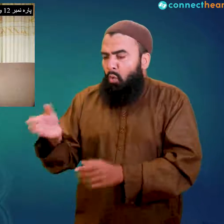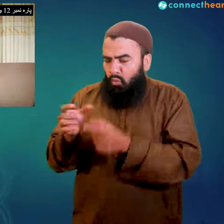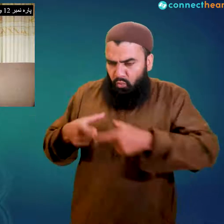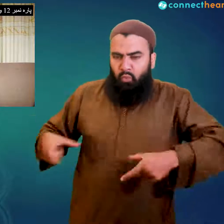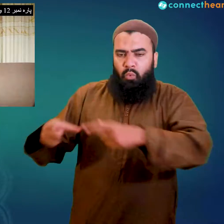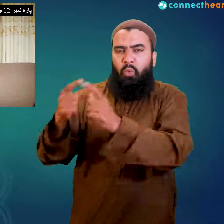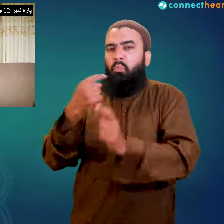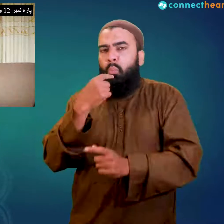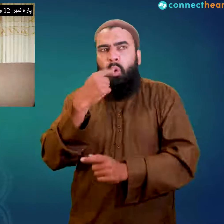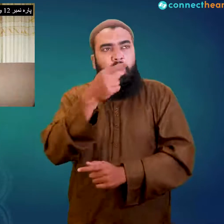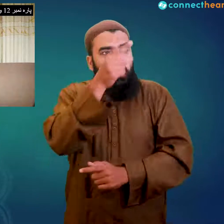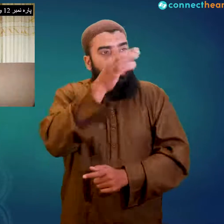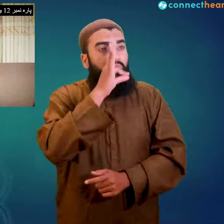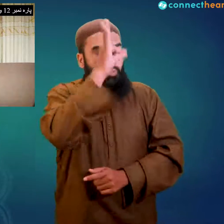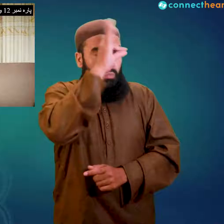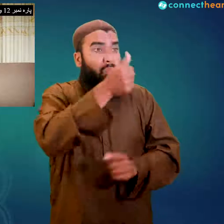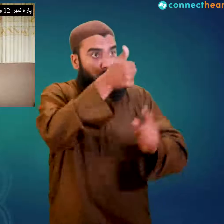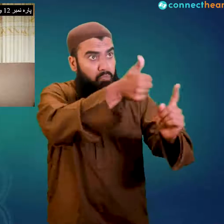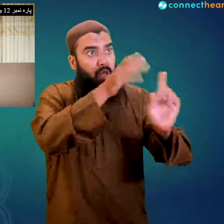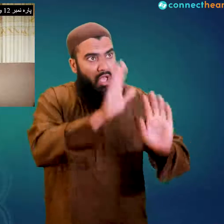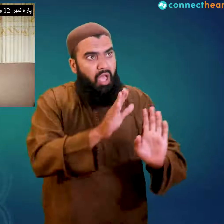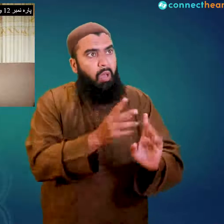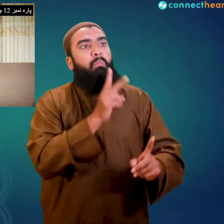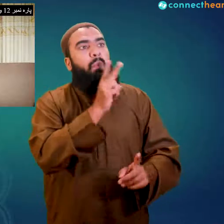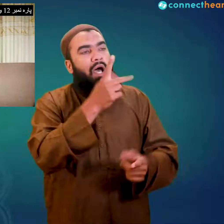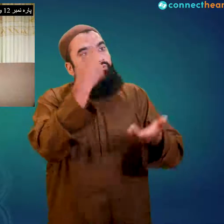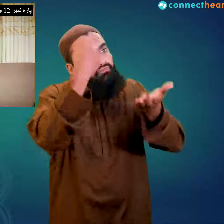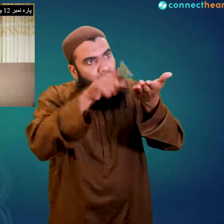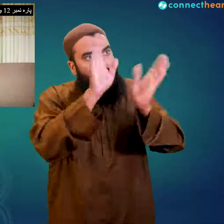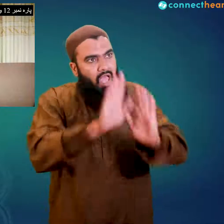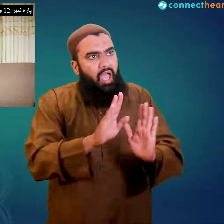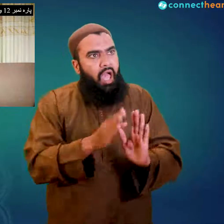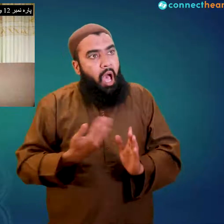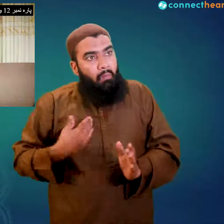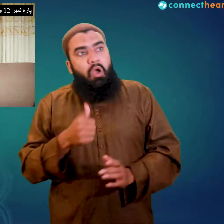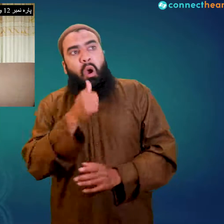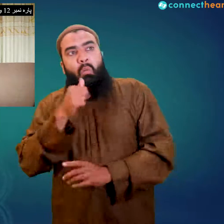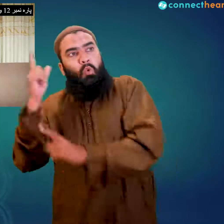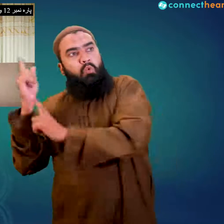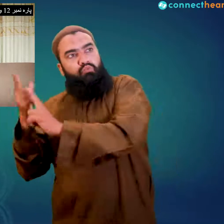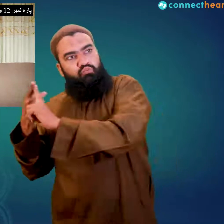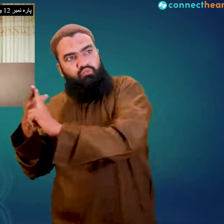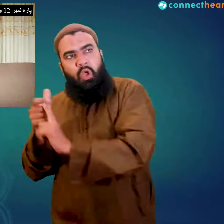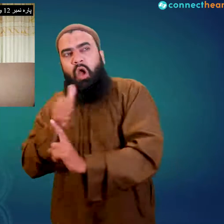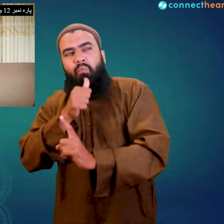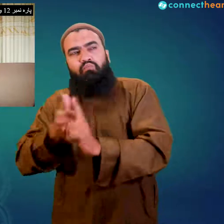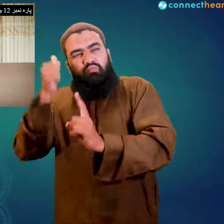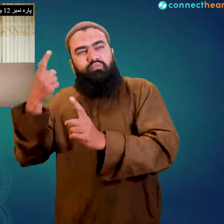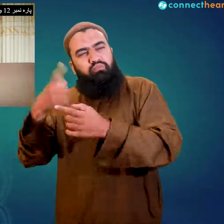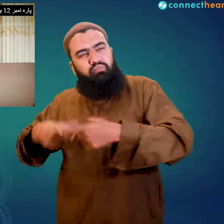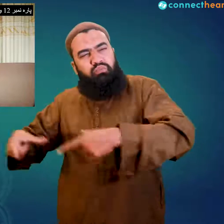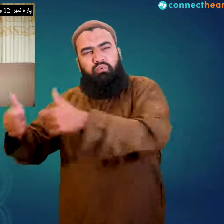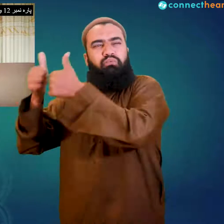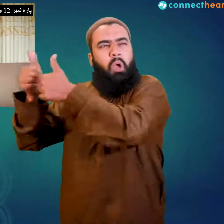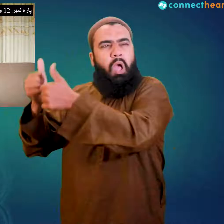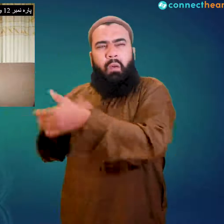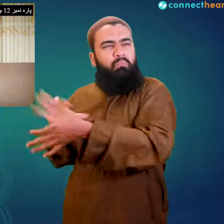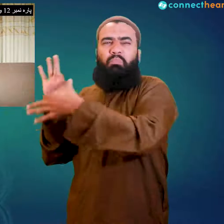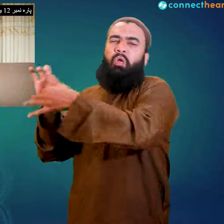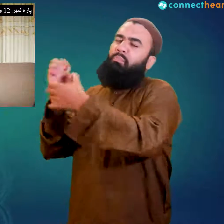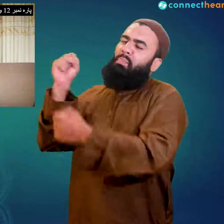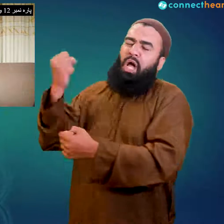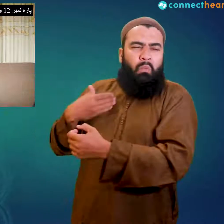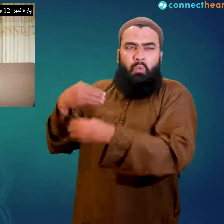وہ اس حق کے دین پر، حق کے پیغام کو وہ قبول نہیں کرتے۔ تو اللہ نے فرمایا کہ پھر مختلف طریقوں